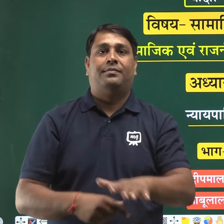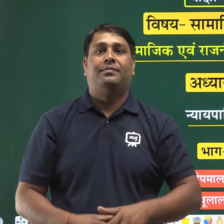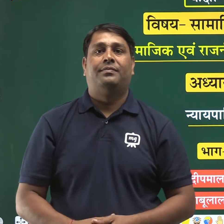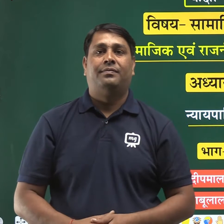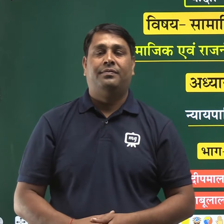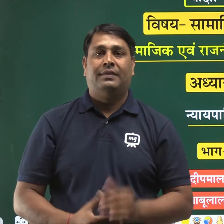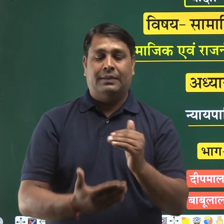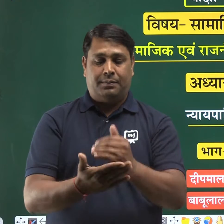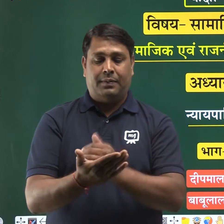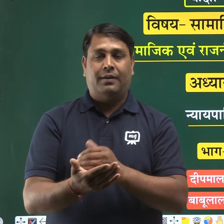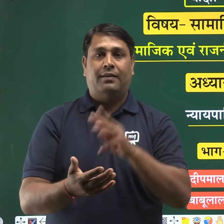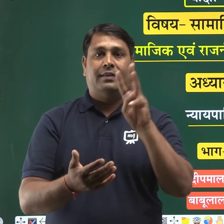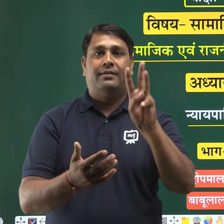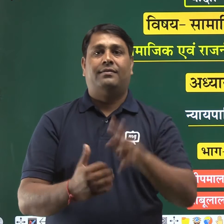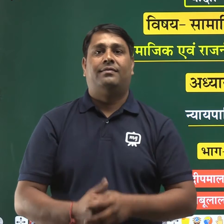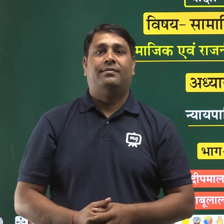भाग 3,